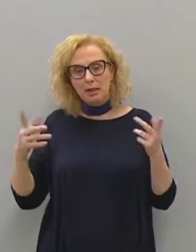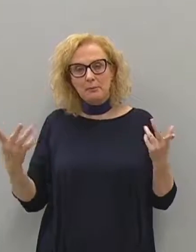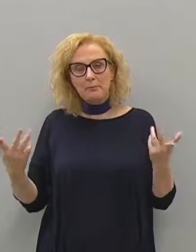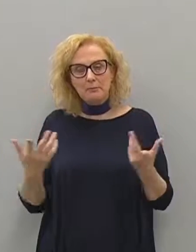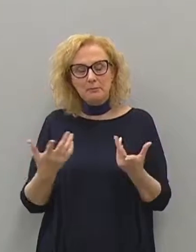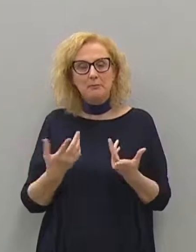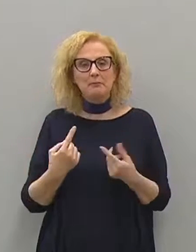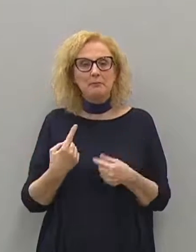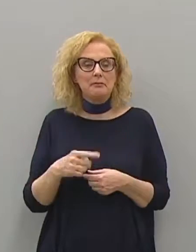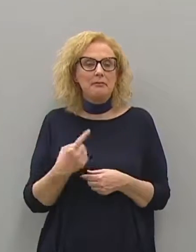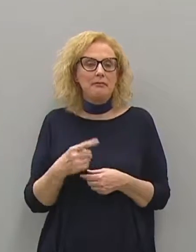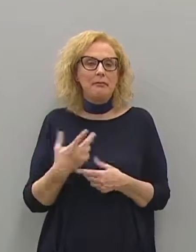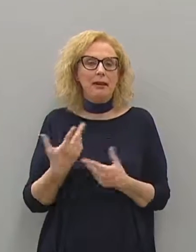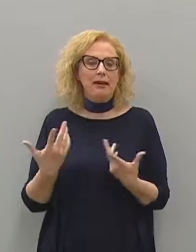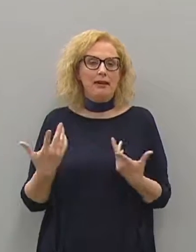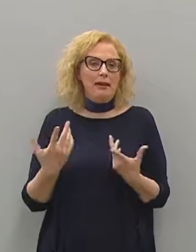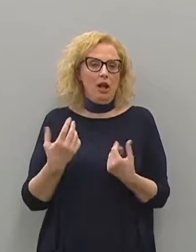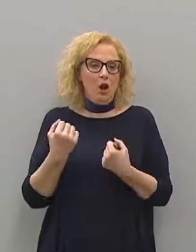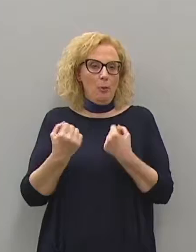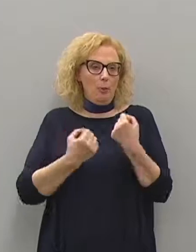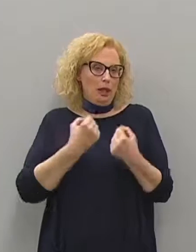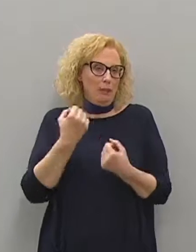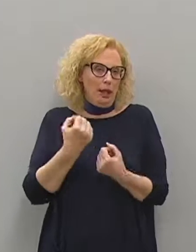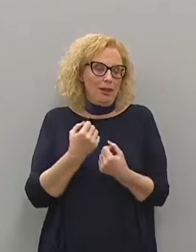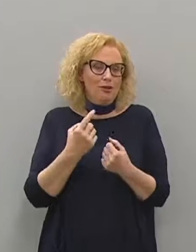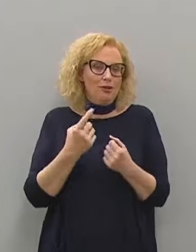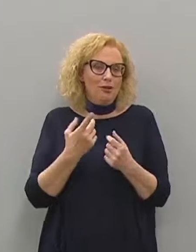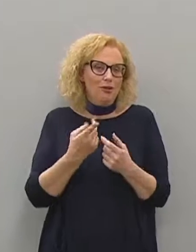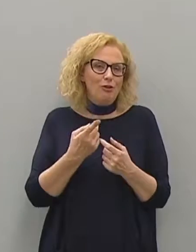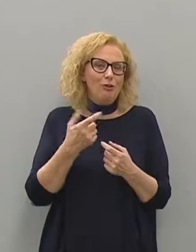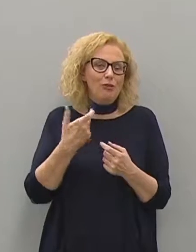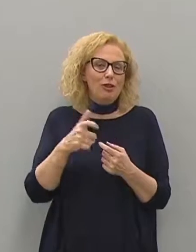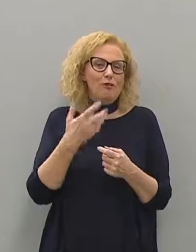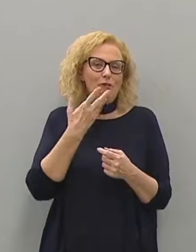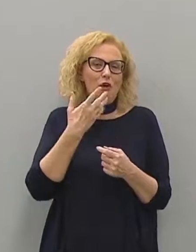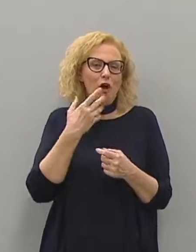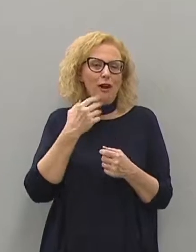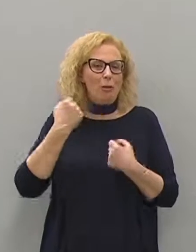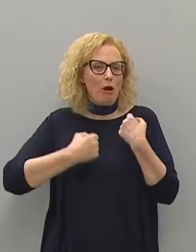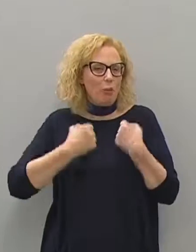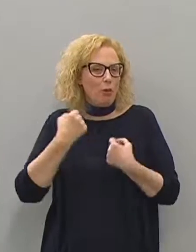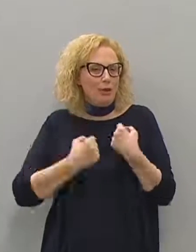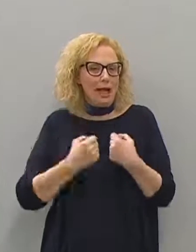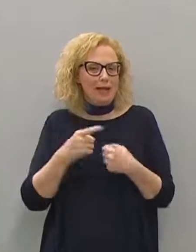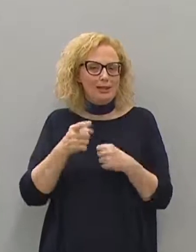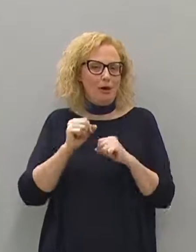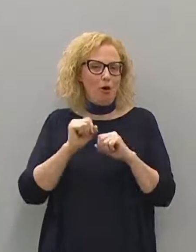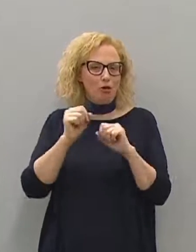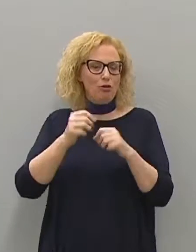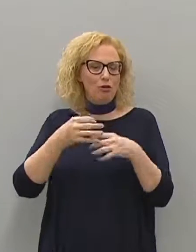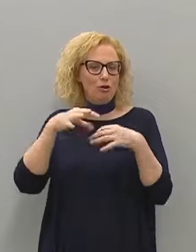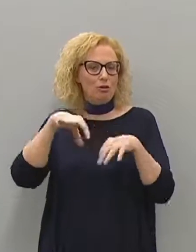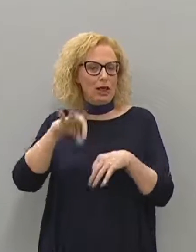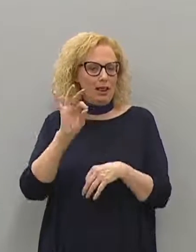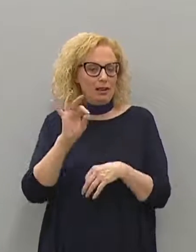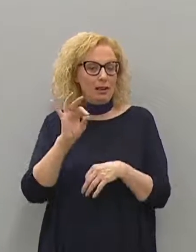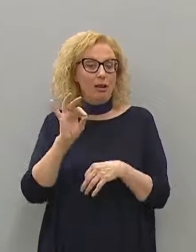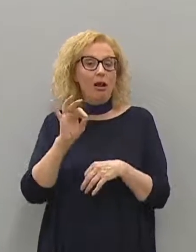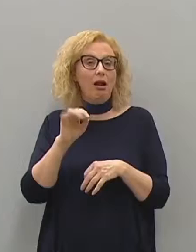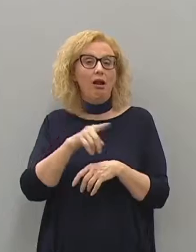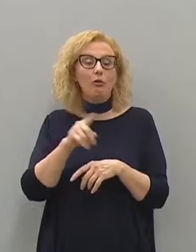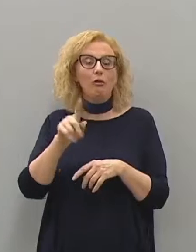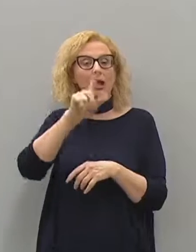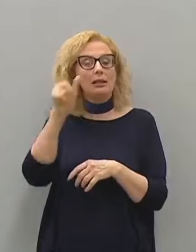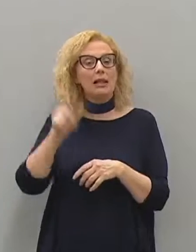comportamento di quando comunque si vuole contestare le scelte fatte noi diciamo se non volete guardare a cosa accade in italia perché comunque